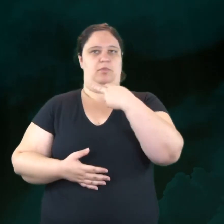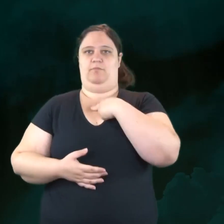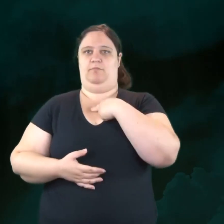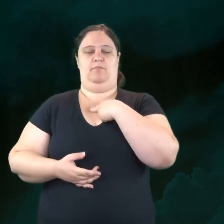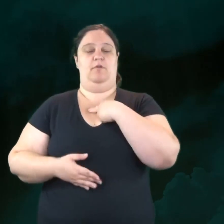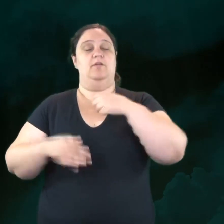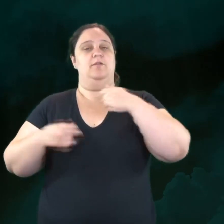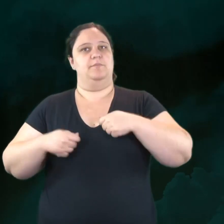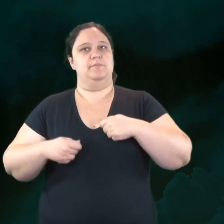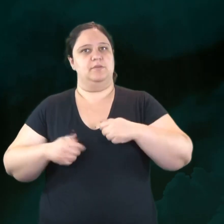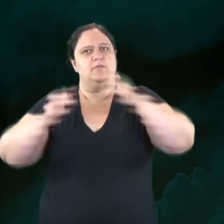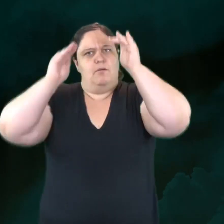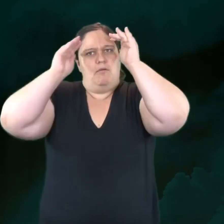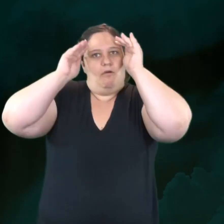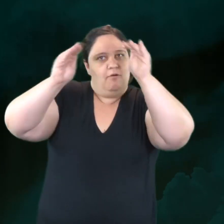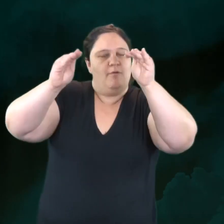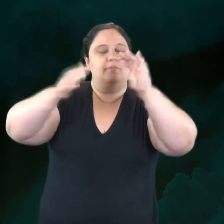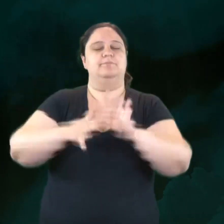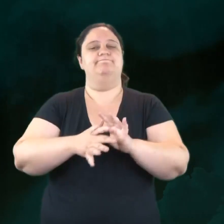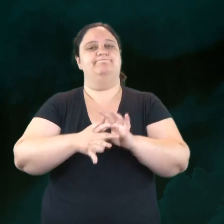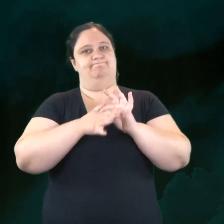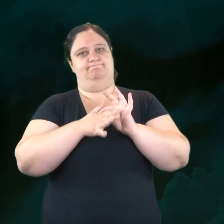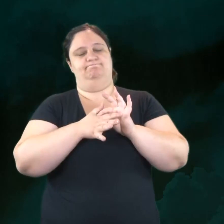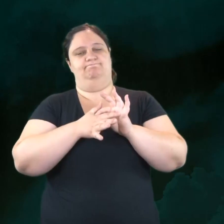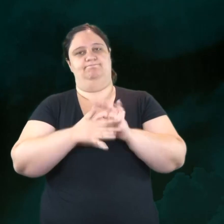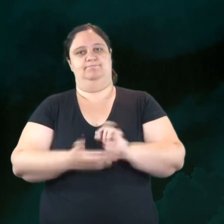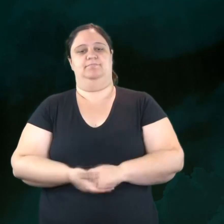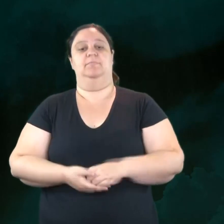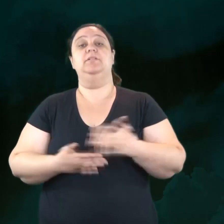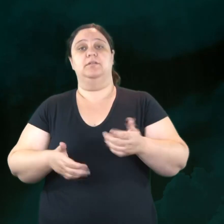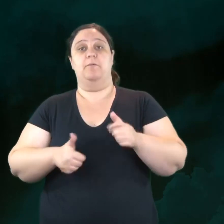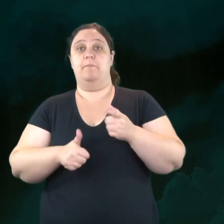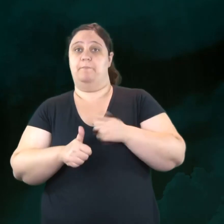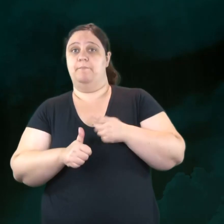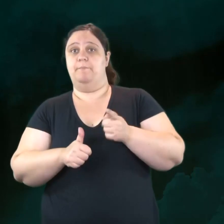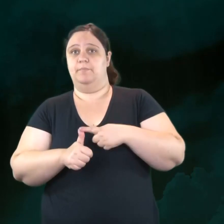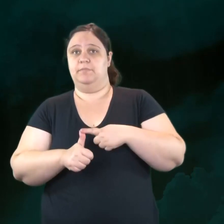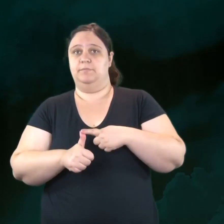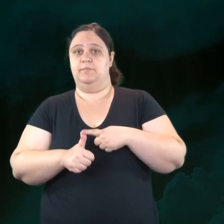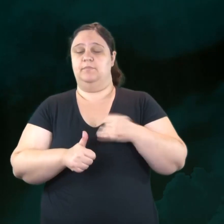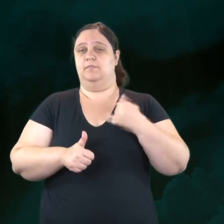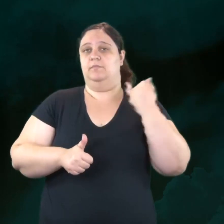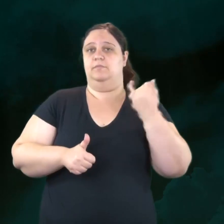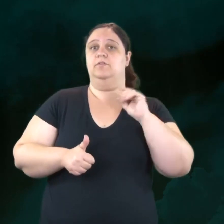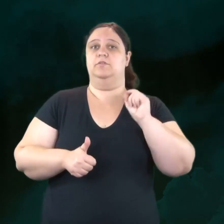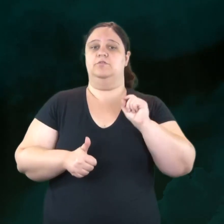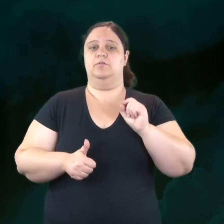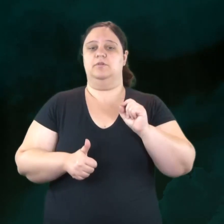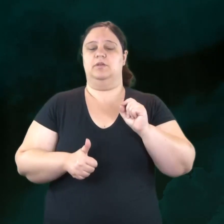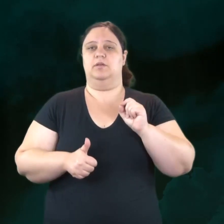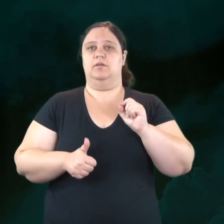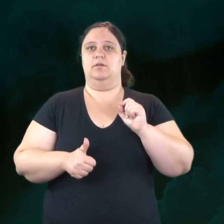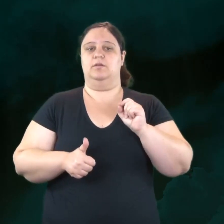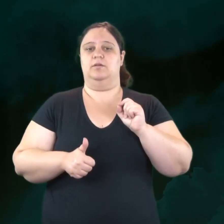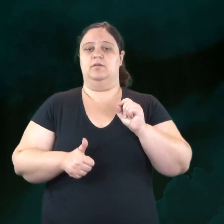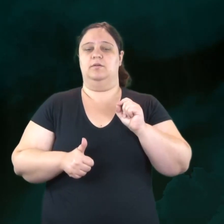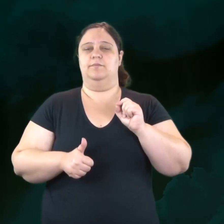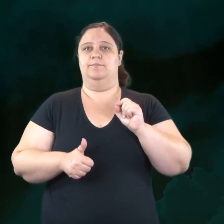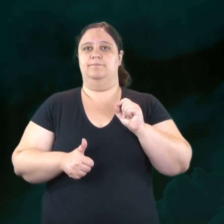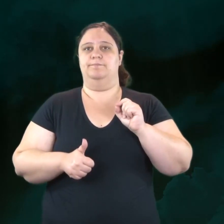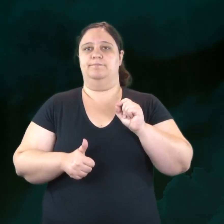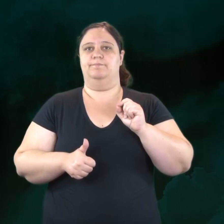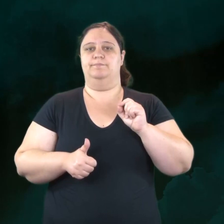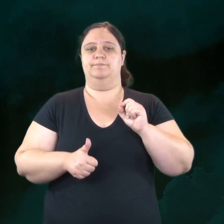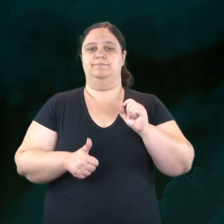irmão, está tudo acabado. Então, primeiro item para a gente vigiar e a gente continuar a ter